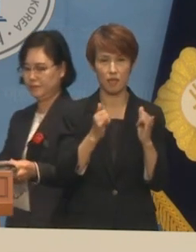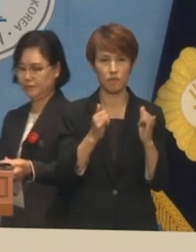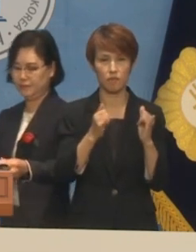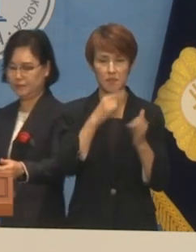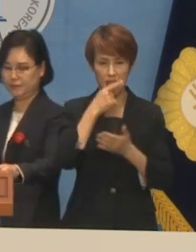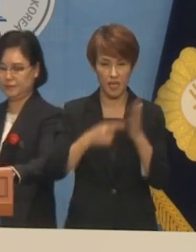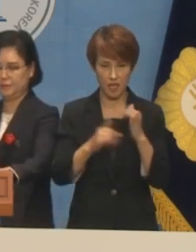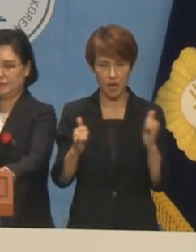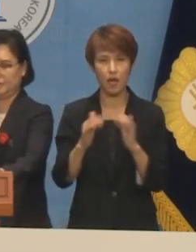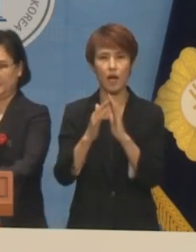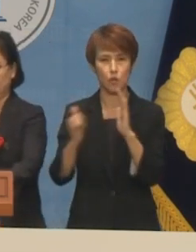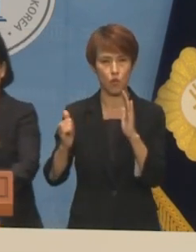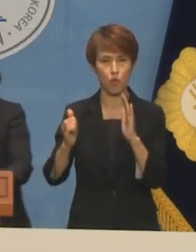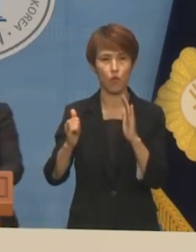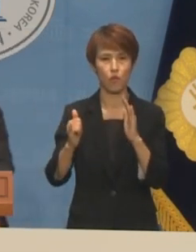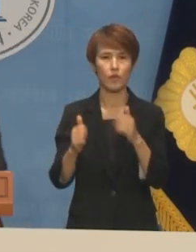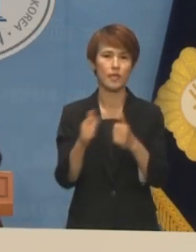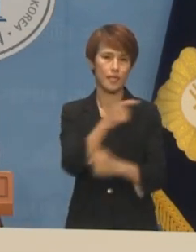이사님.